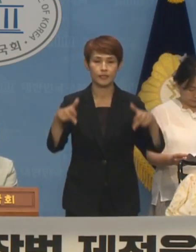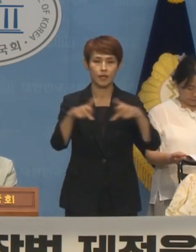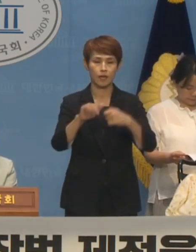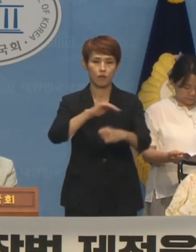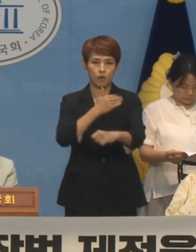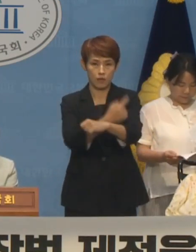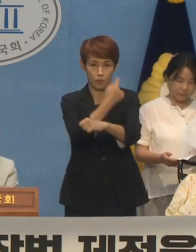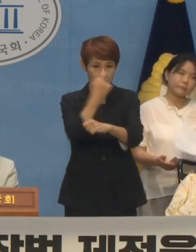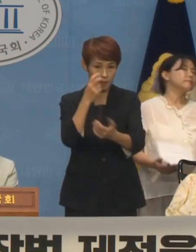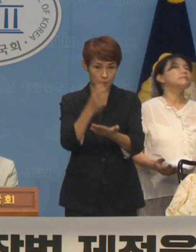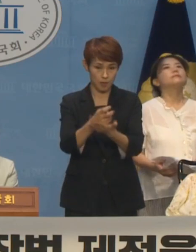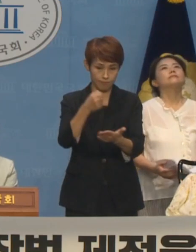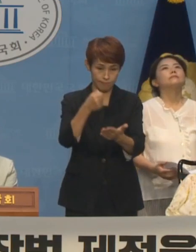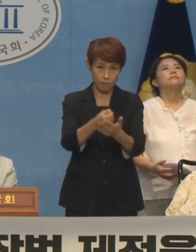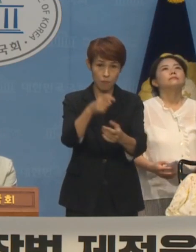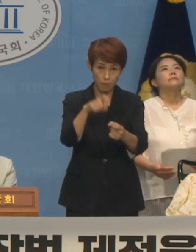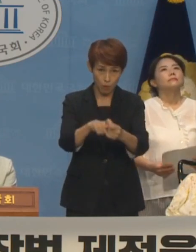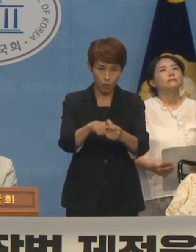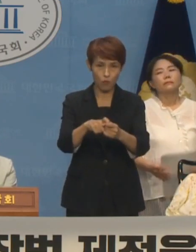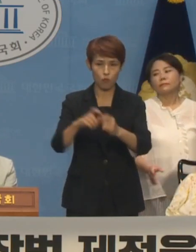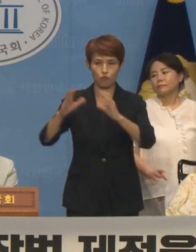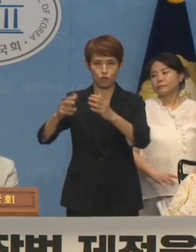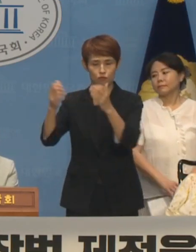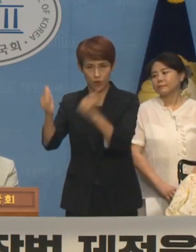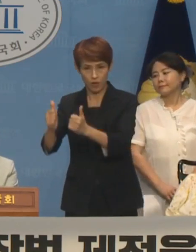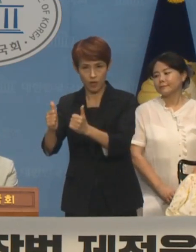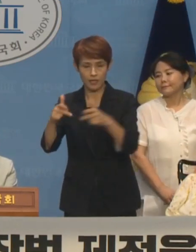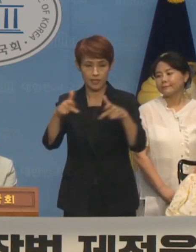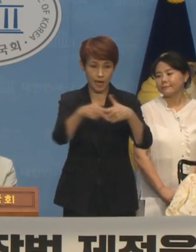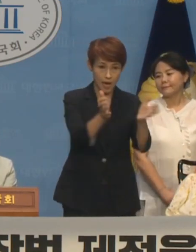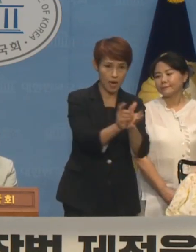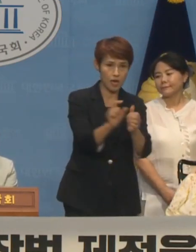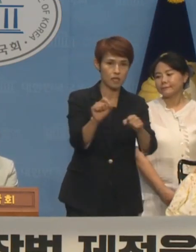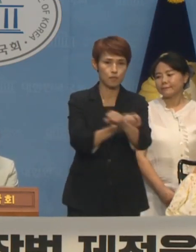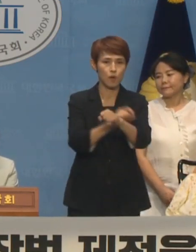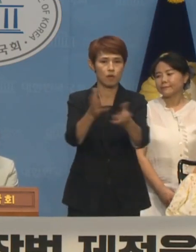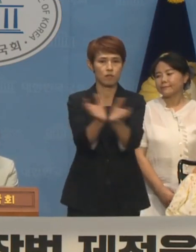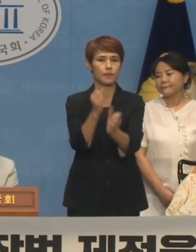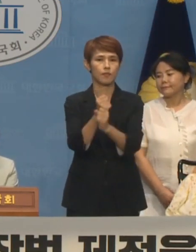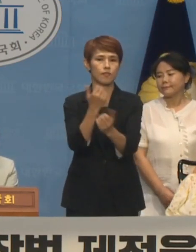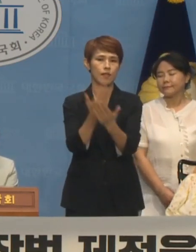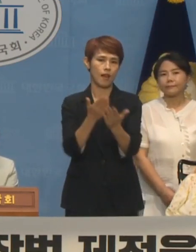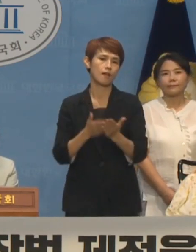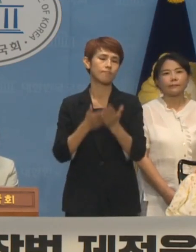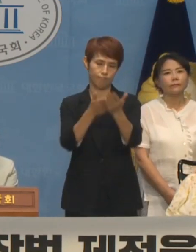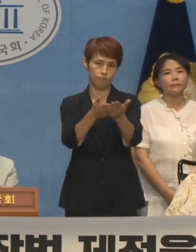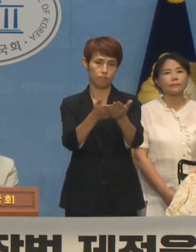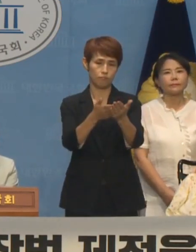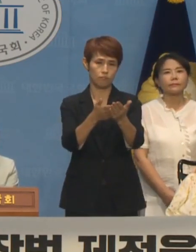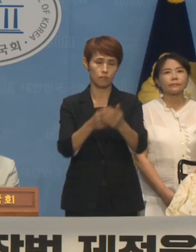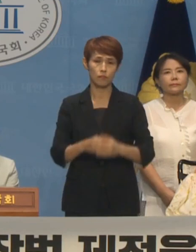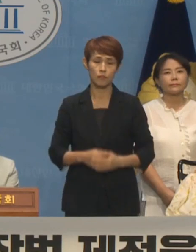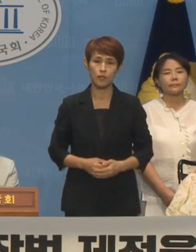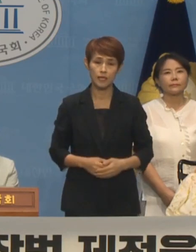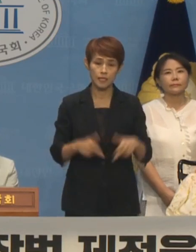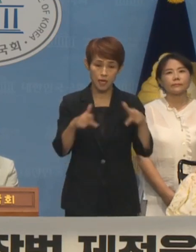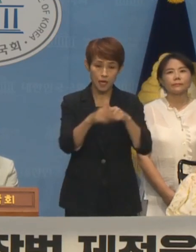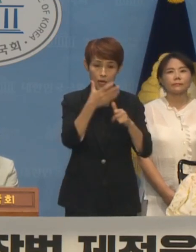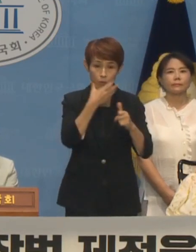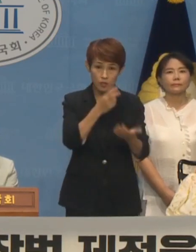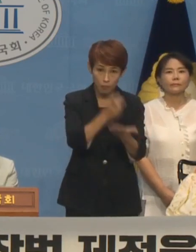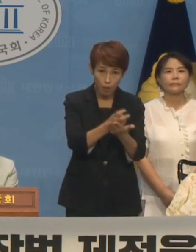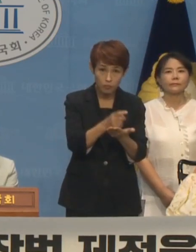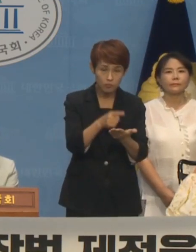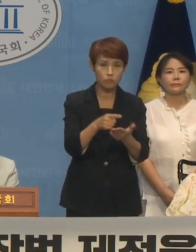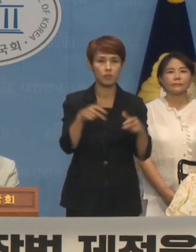위한 국회와 장애계의 특별기구 구성을 제안합니다. 장애인복지법은 장애인을